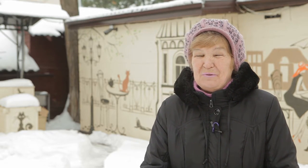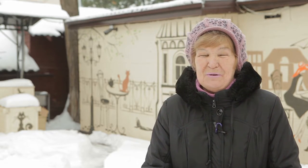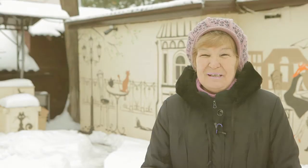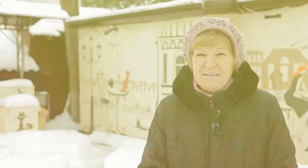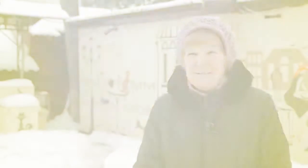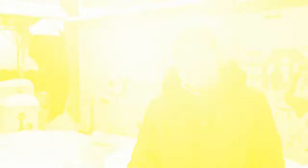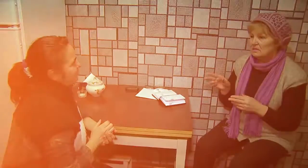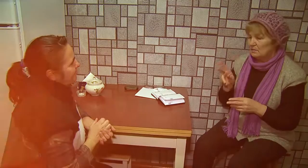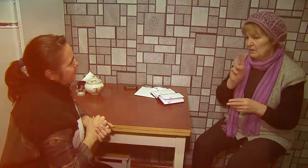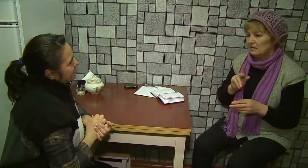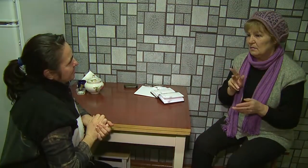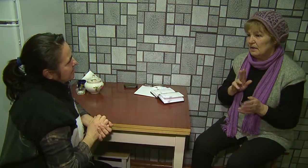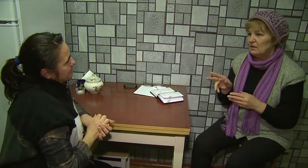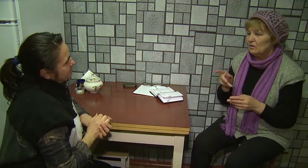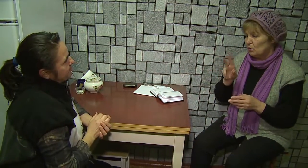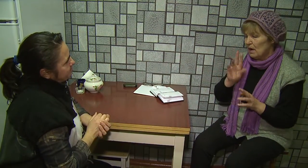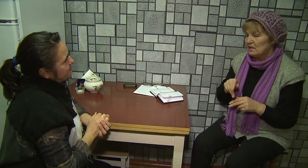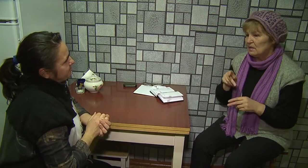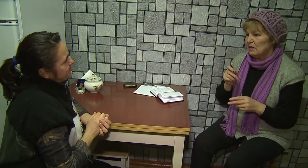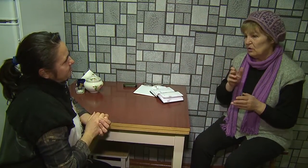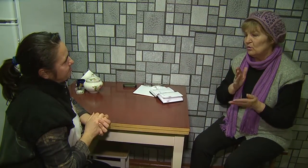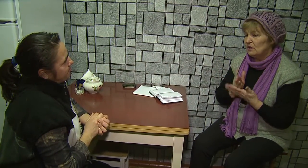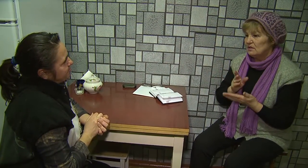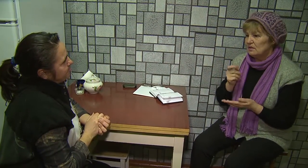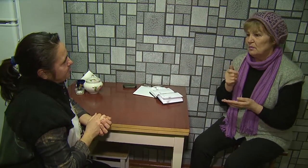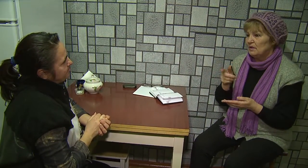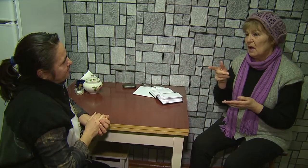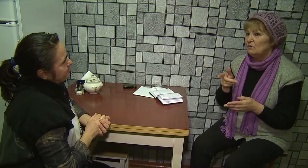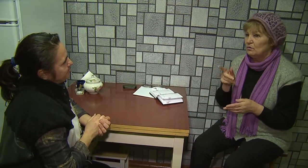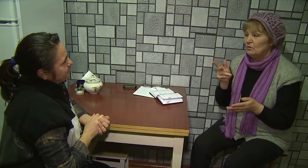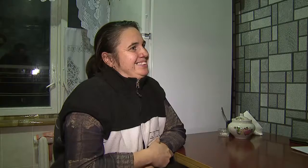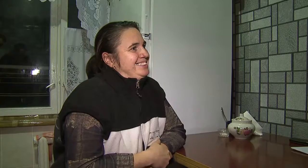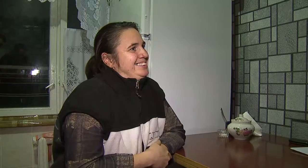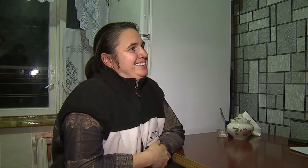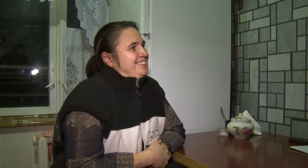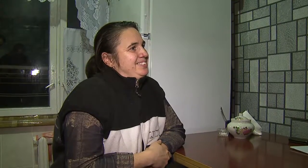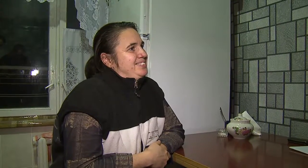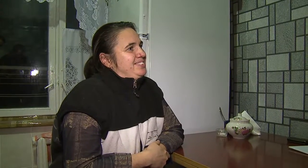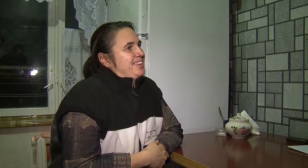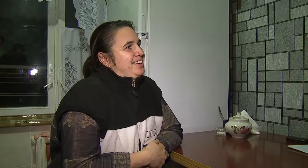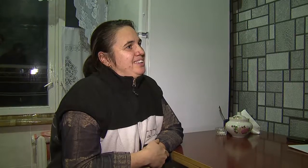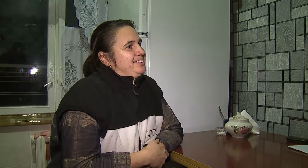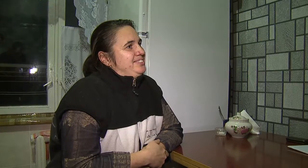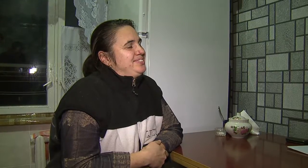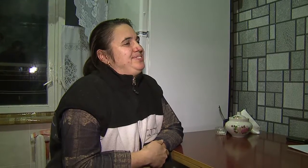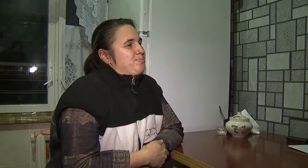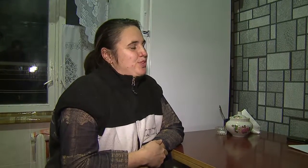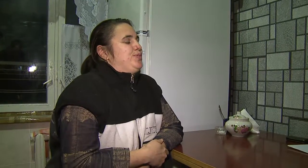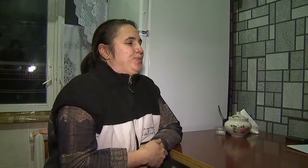ходят. Екатерина рассказывает, что самое приятное в работе – переводить глухому хорошие вести и поздравления. И самое сложное, когда